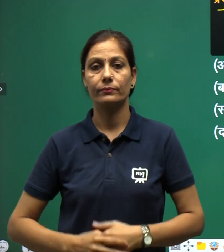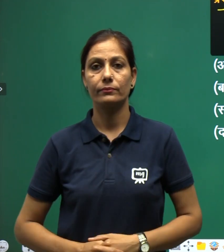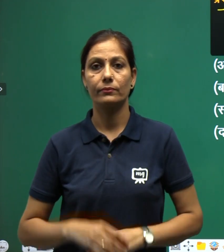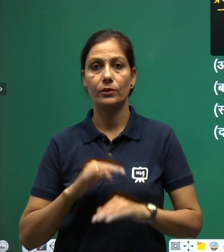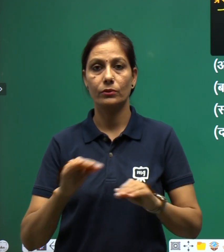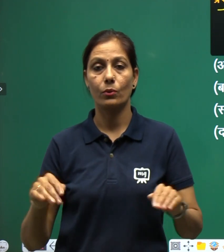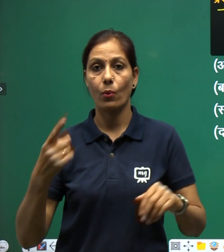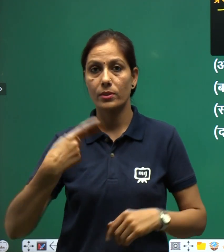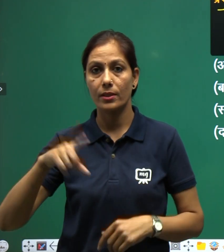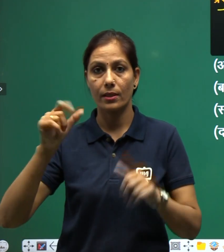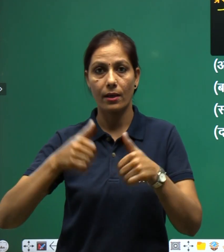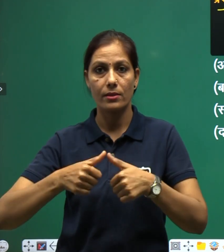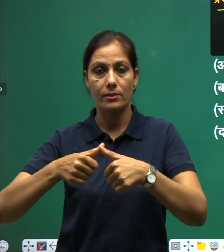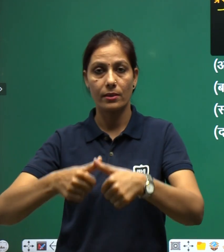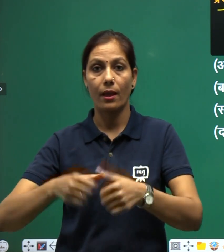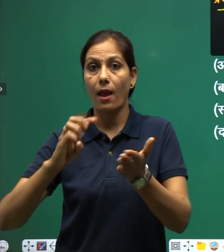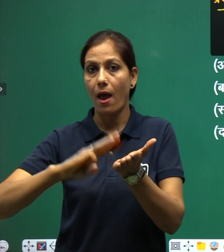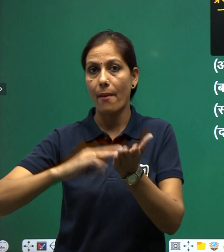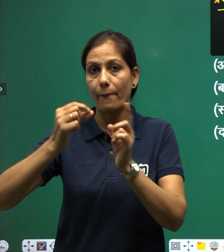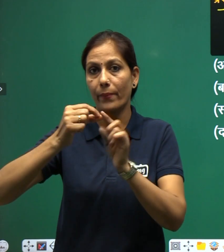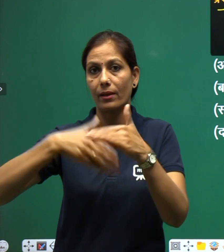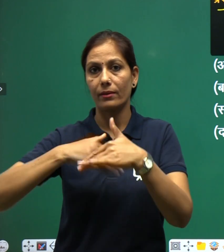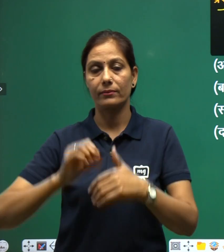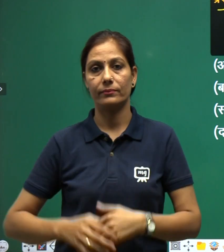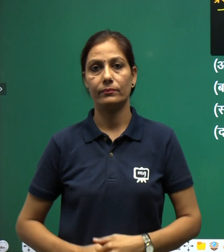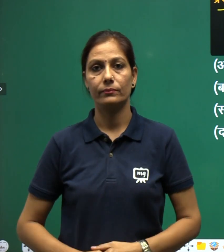बच्चों, सही उत्तर है मध्य प्रदेश।